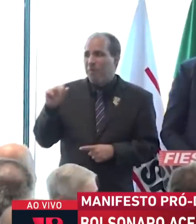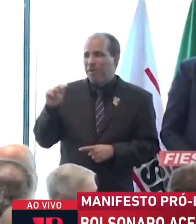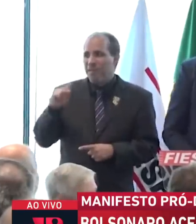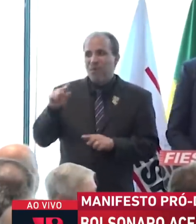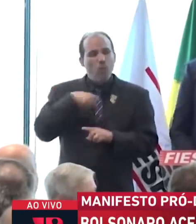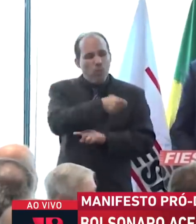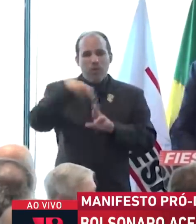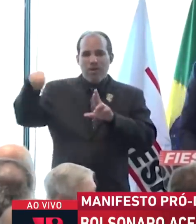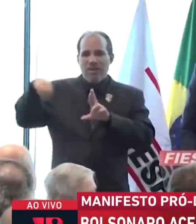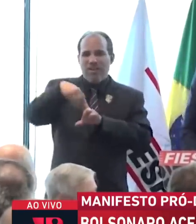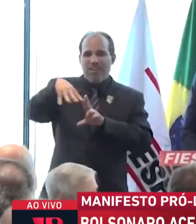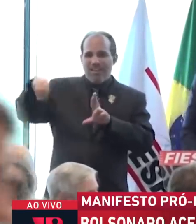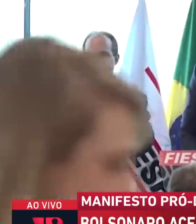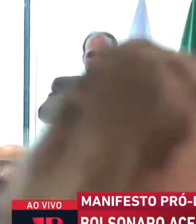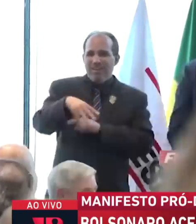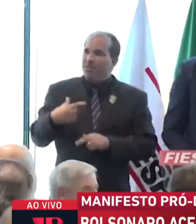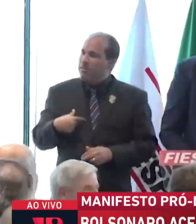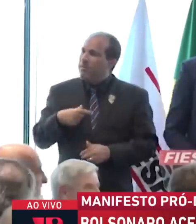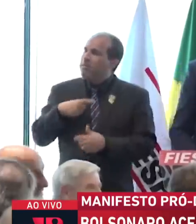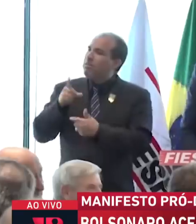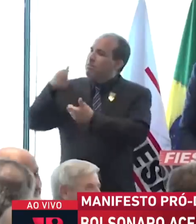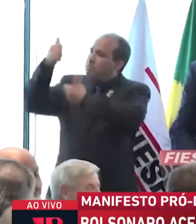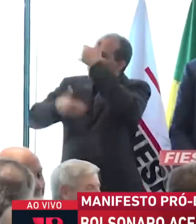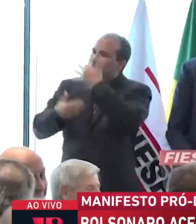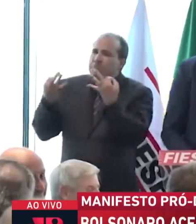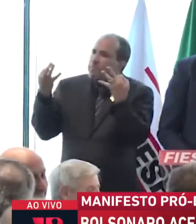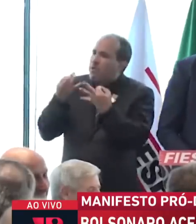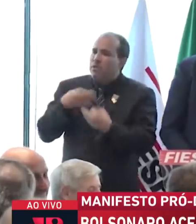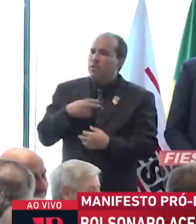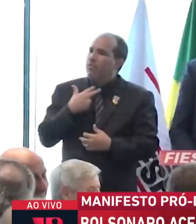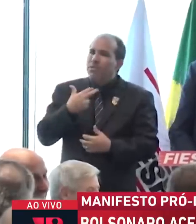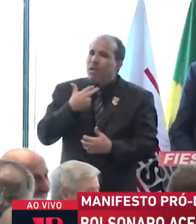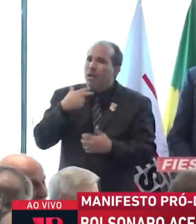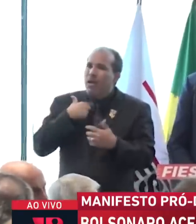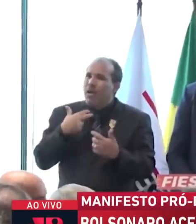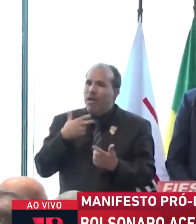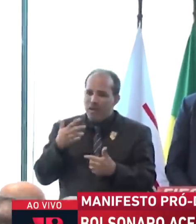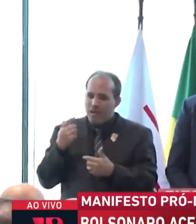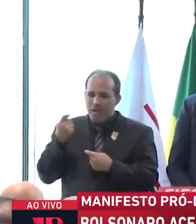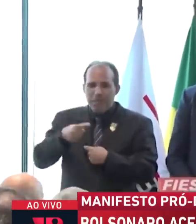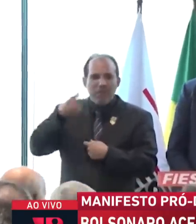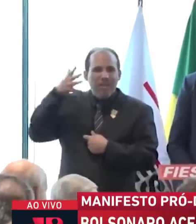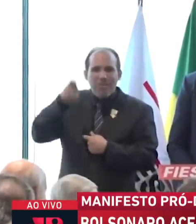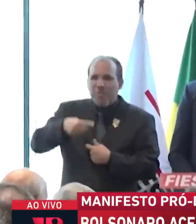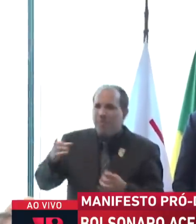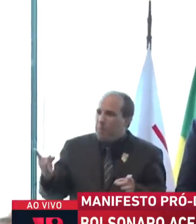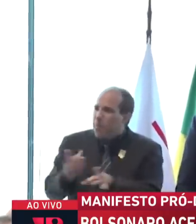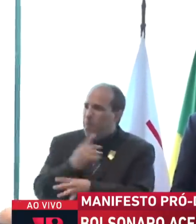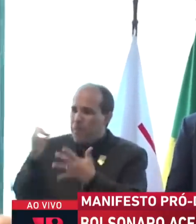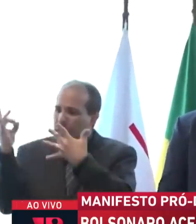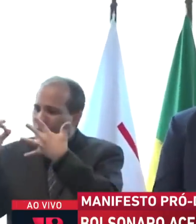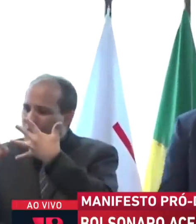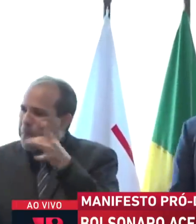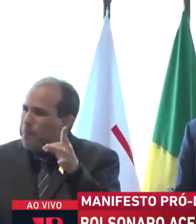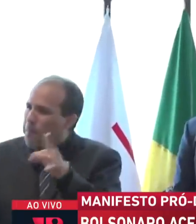defesa da democracia. Um dos documentos é encabeçado justamente pela própria Federação das Indústrias do Estado de São Paulo, Diogo